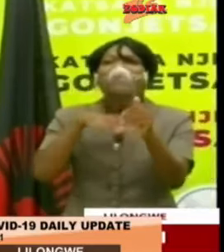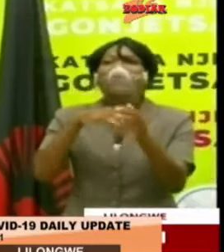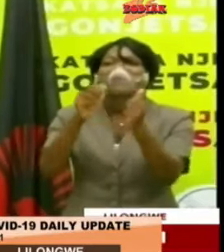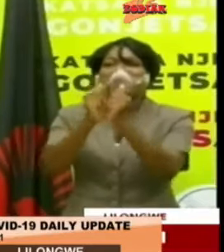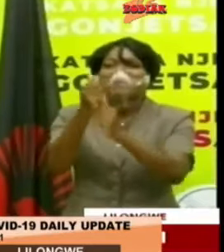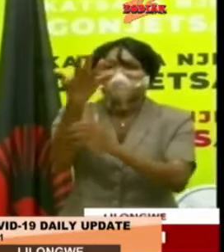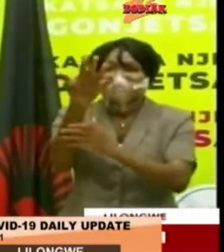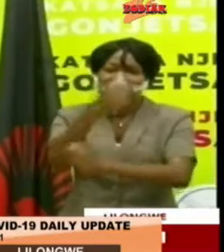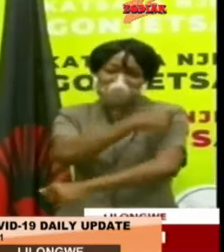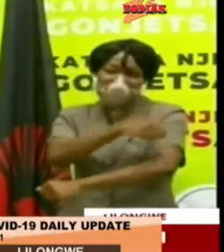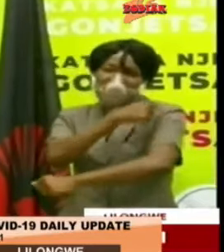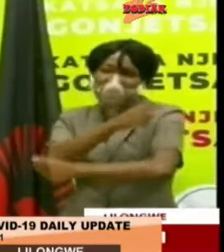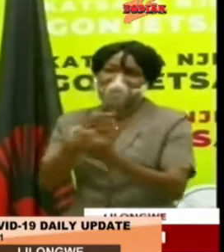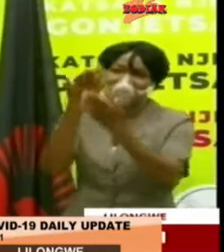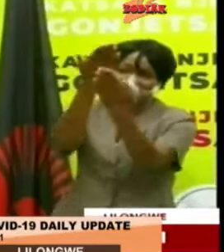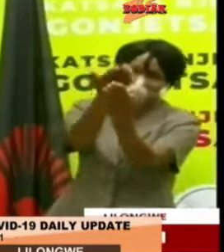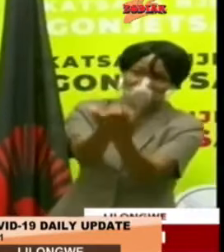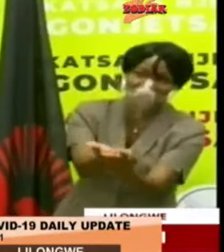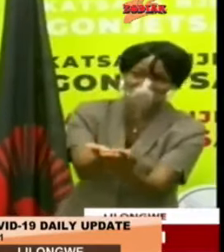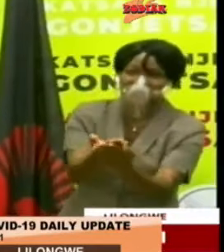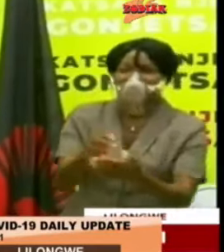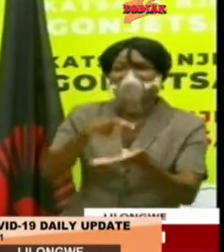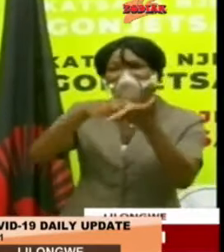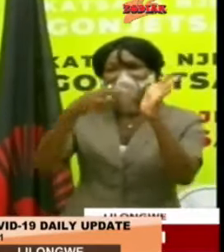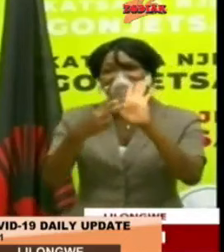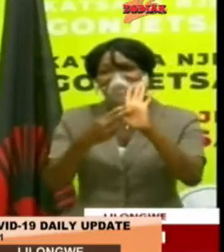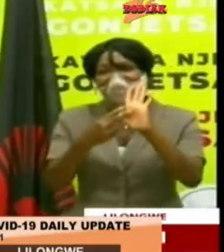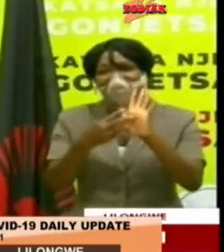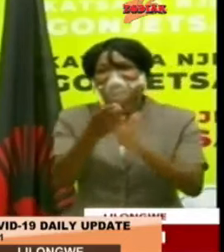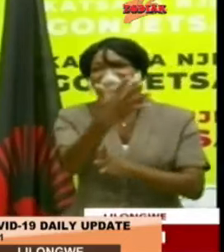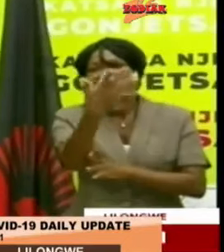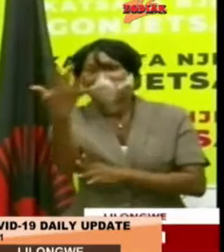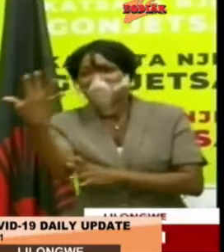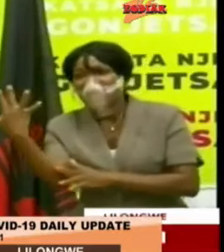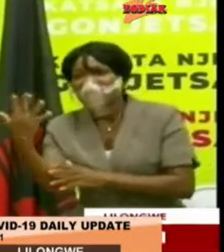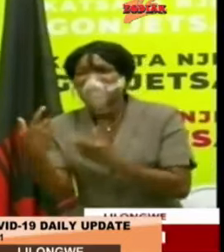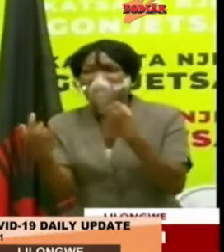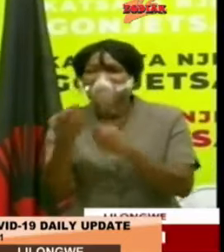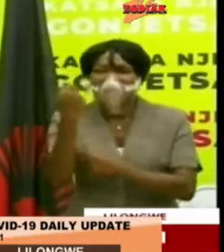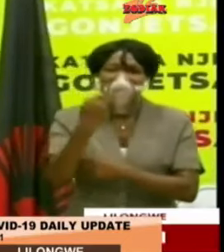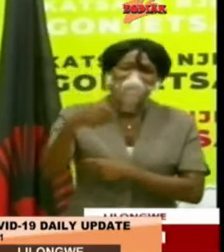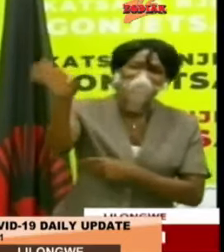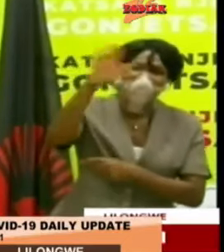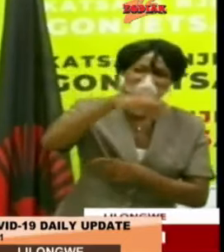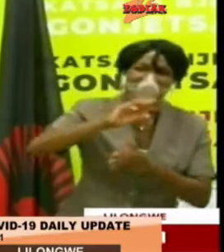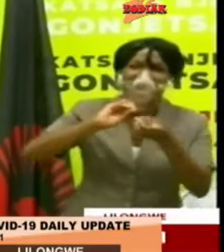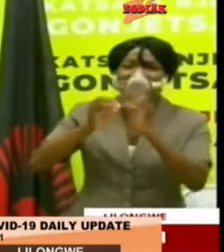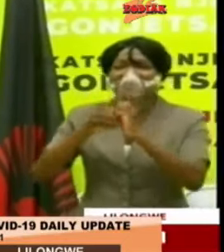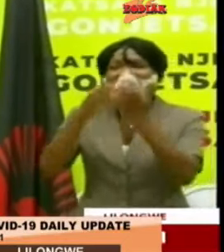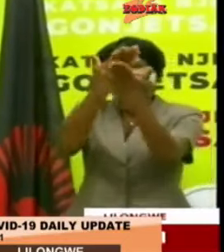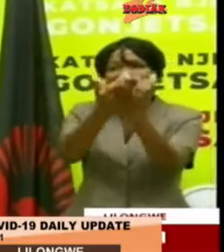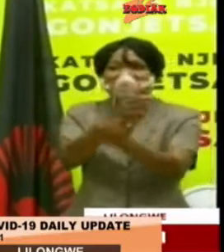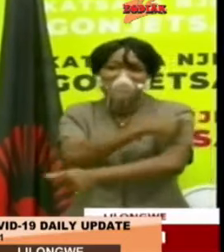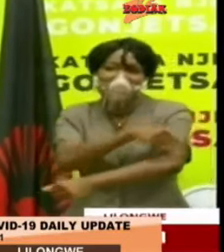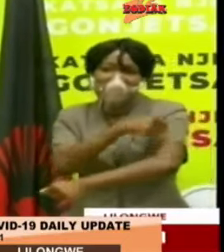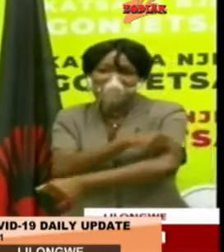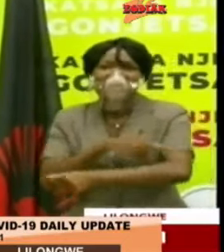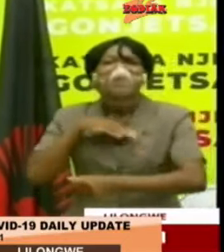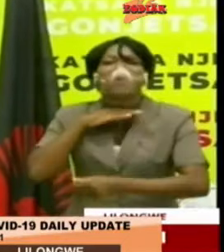25 ndoti nambala ya amalawi onse amene ali zipatala zathu malawi yonse inu madisiti wonse